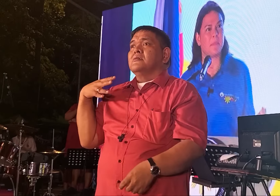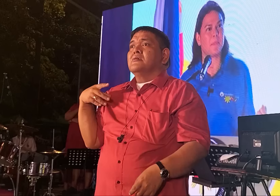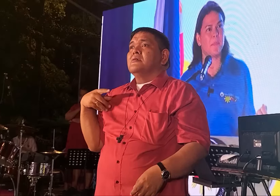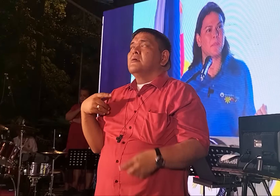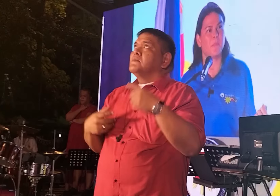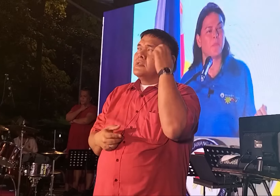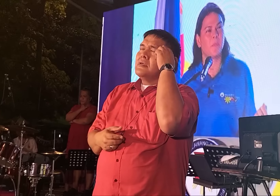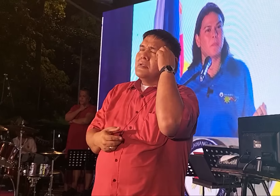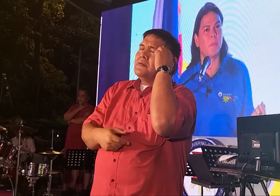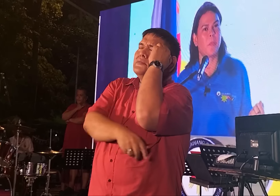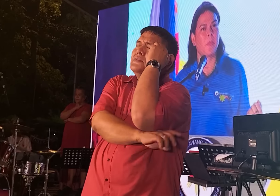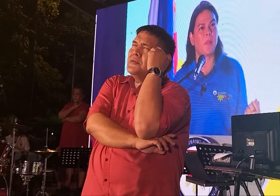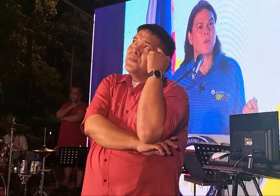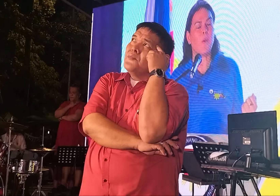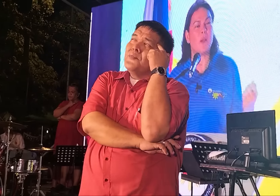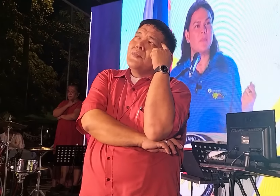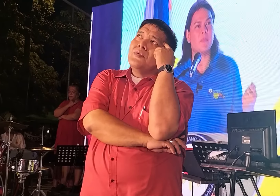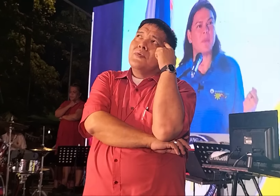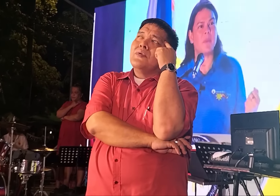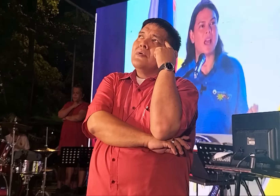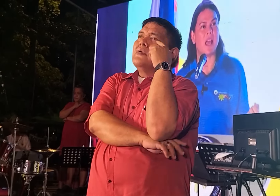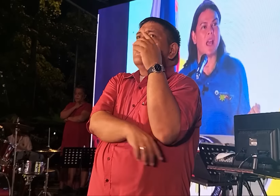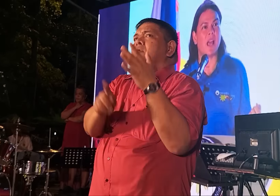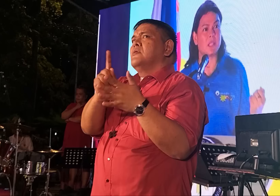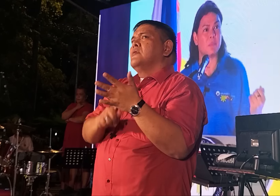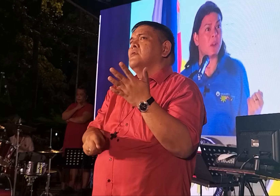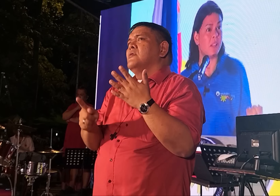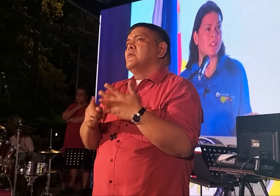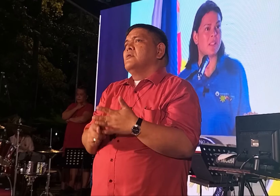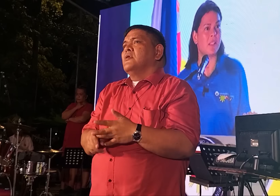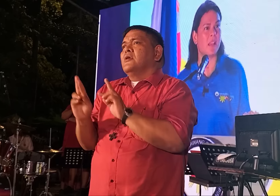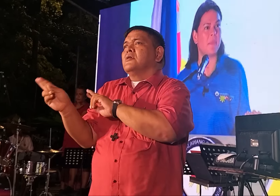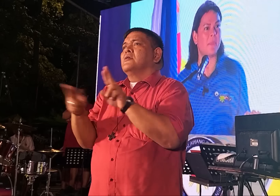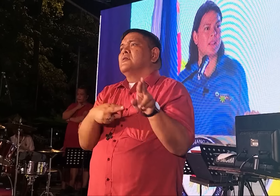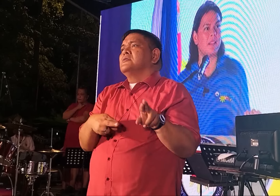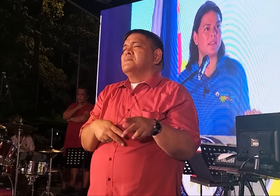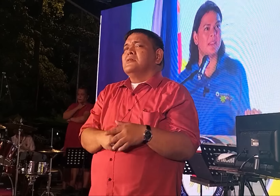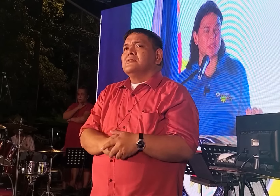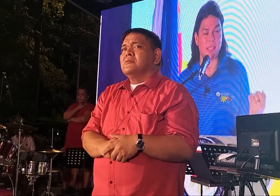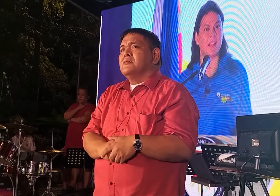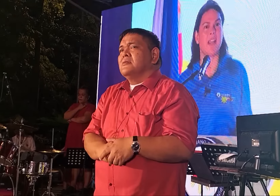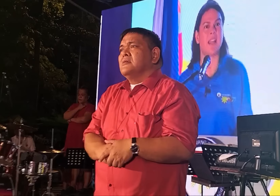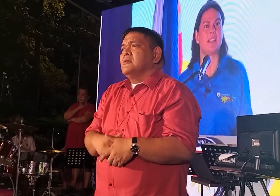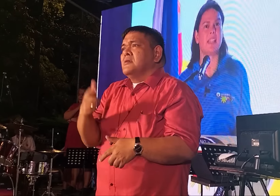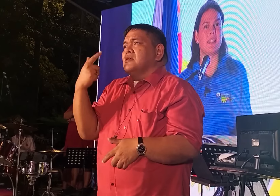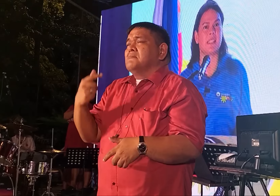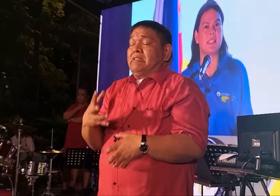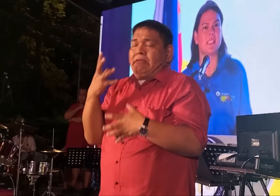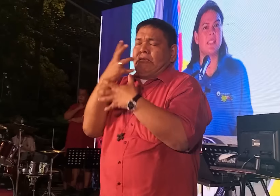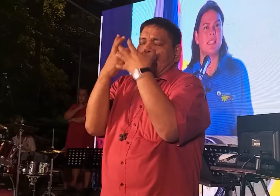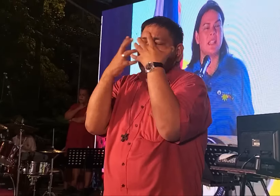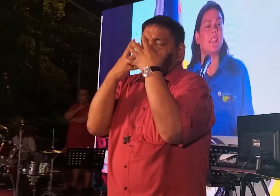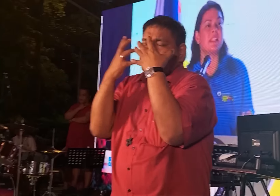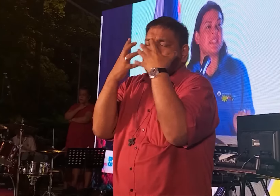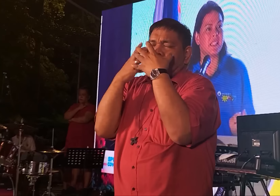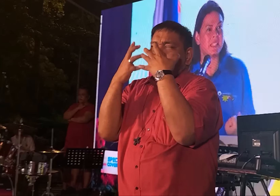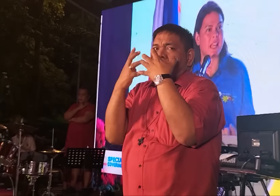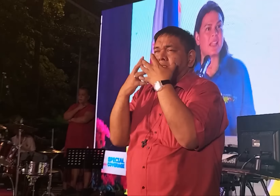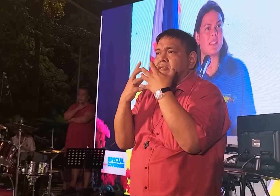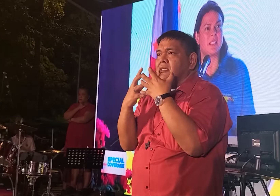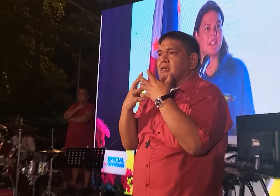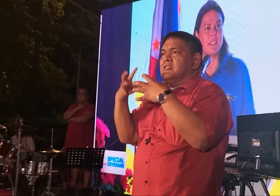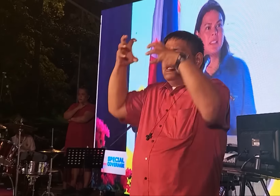ako nag-isip kung ano ba ang response namin. Because this is a crisis. It